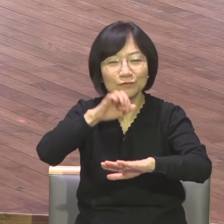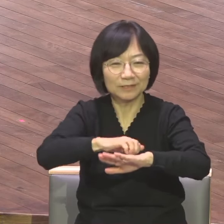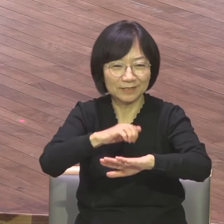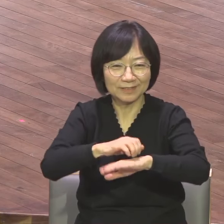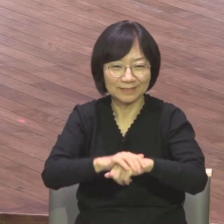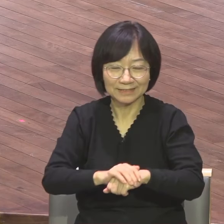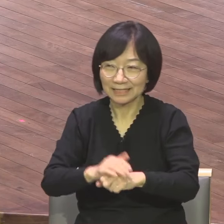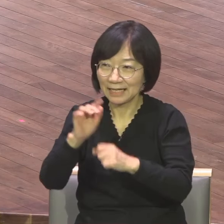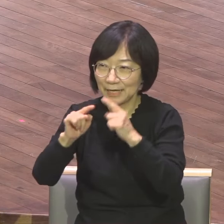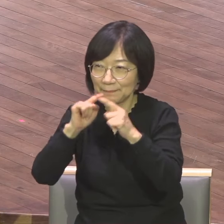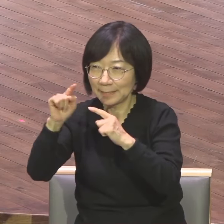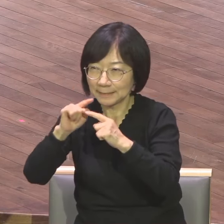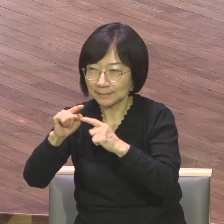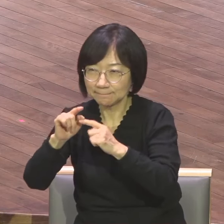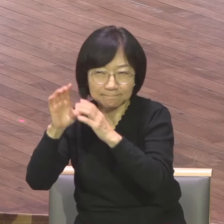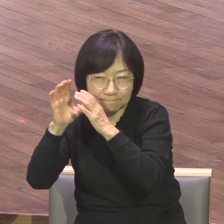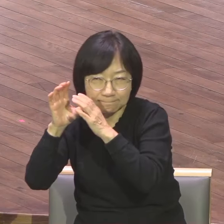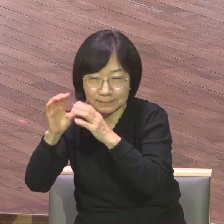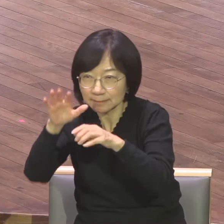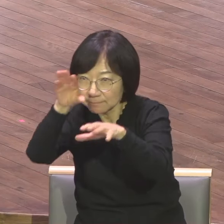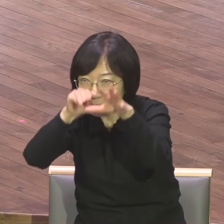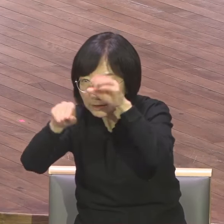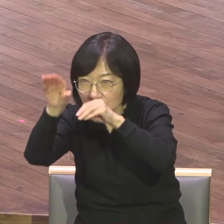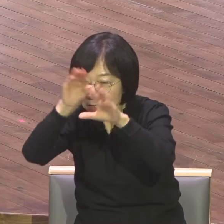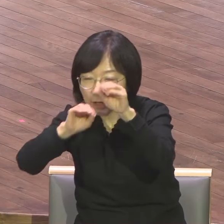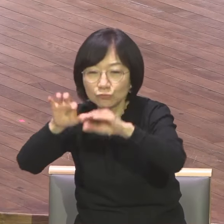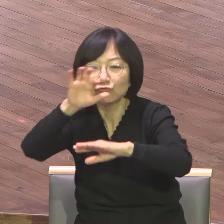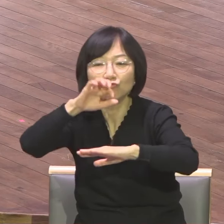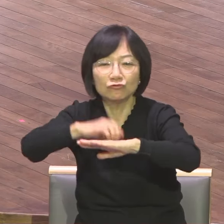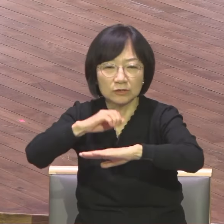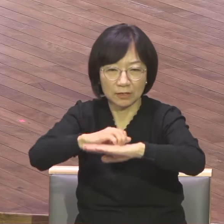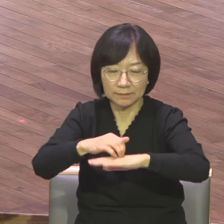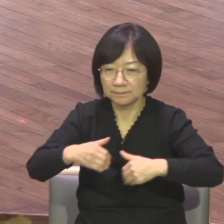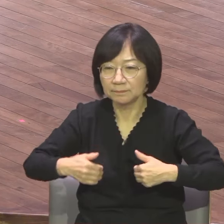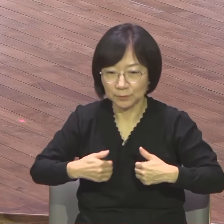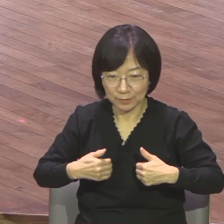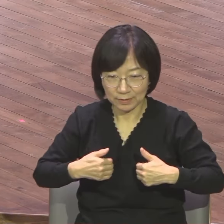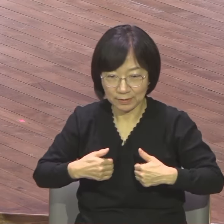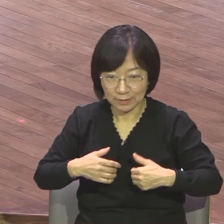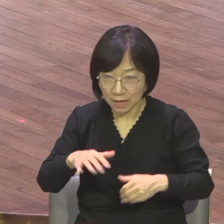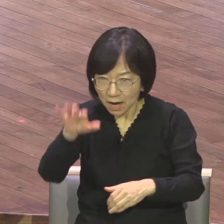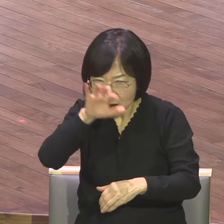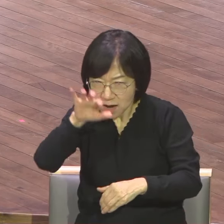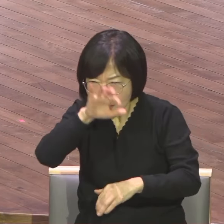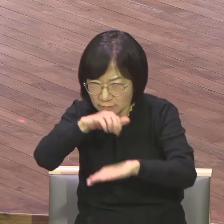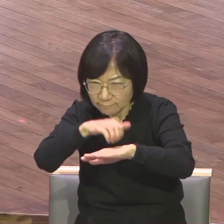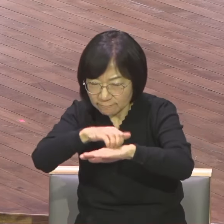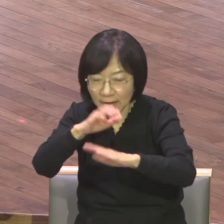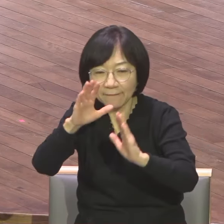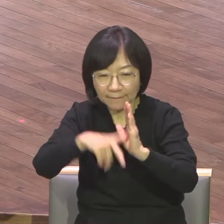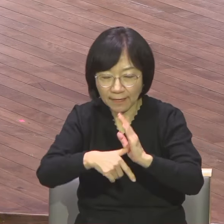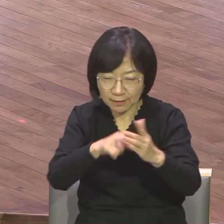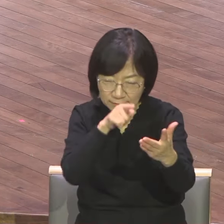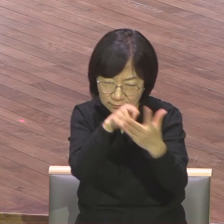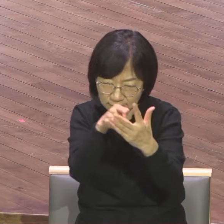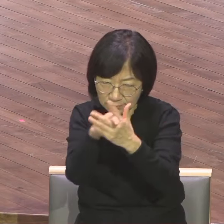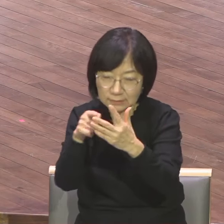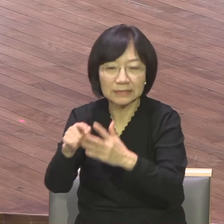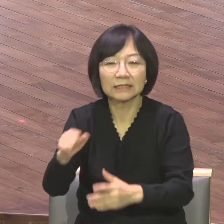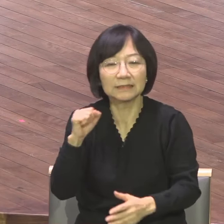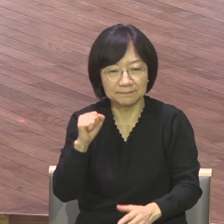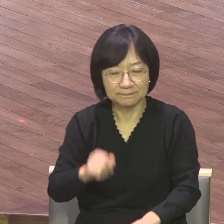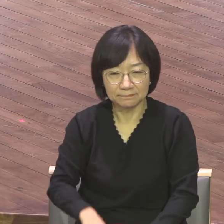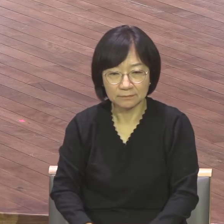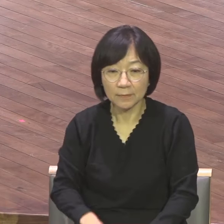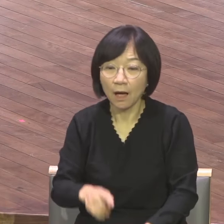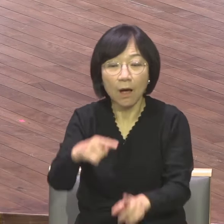말씀 듣는 훈련. 이 반복돼 영적으로 분별이 생깁니다. 왜 교회를 다니면서도 성경대로 살지